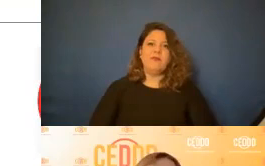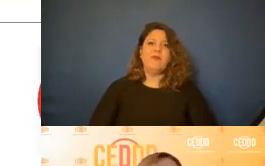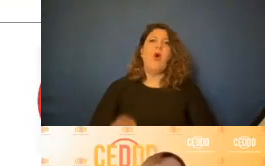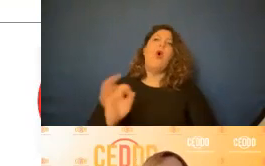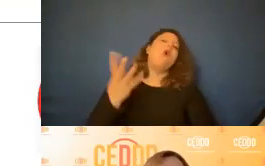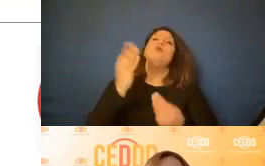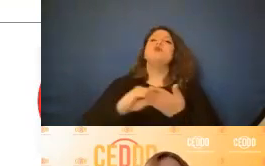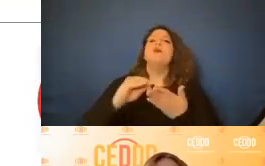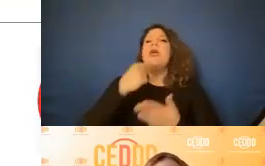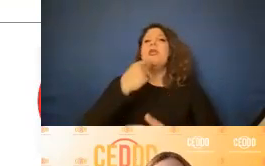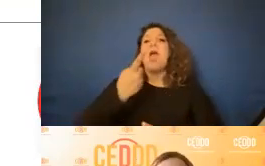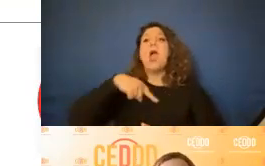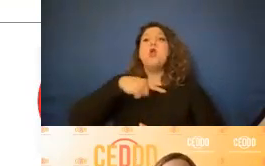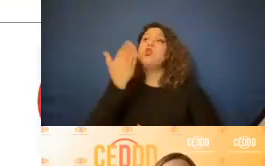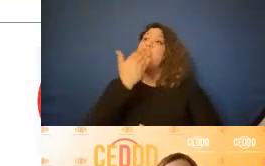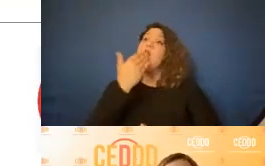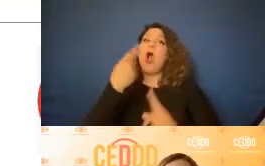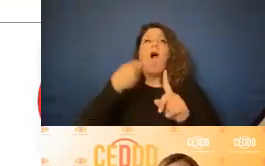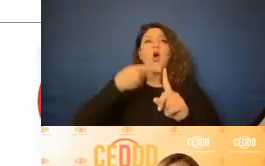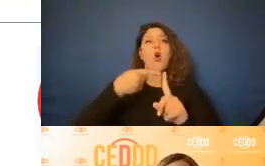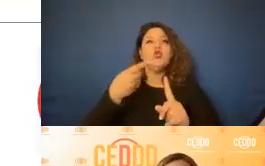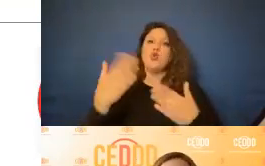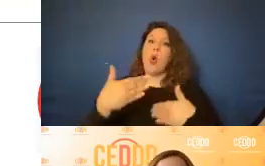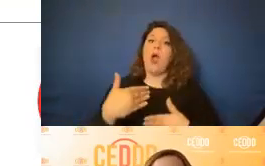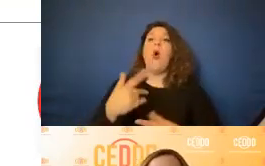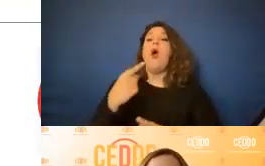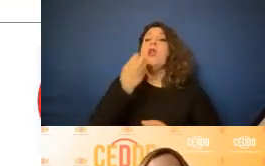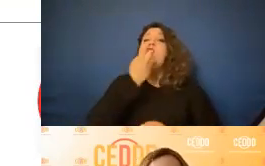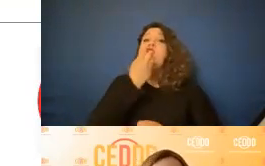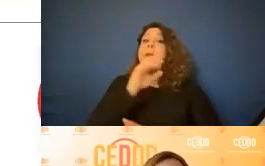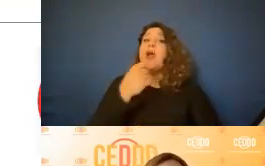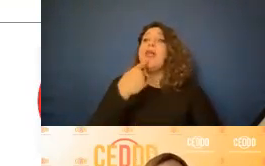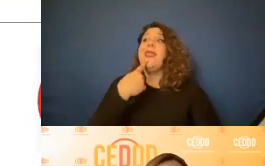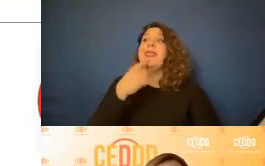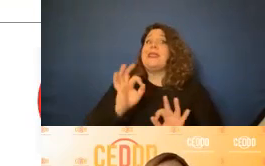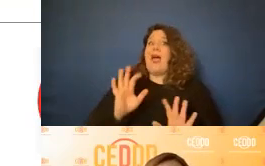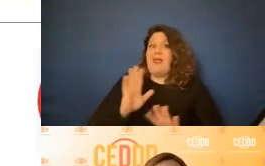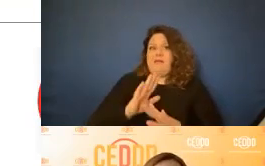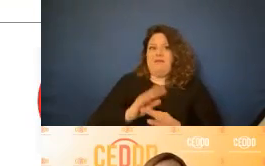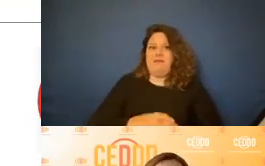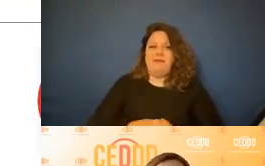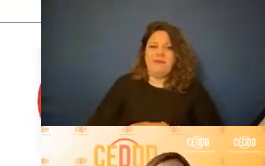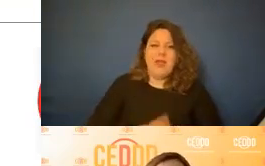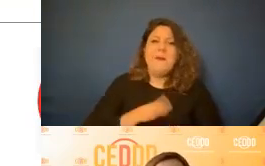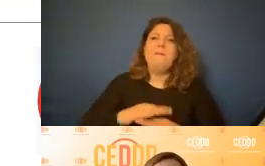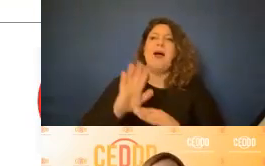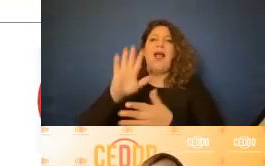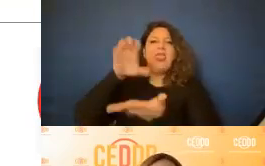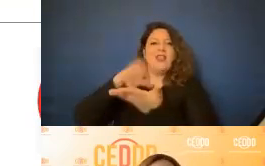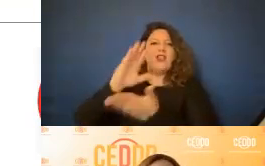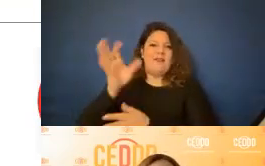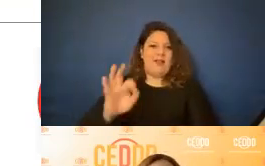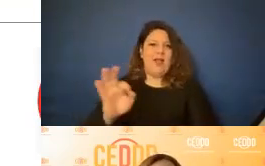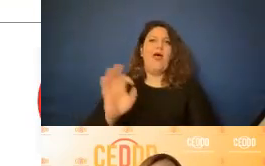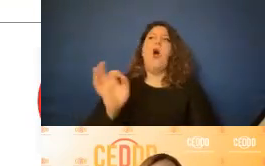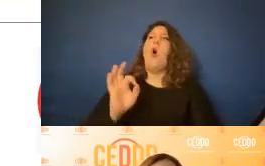acoso. Lo mejor es no decir nada para no dañar al centro. Las víctimas es que es una persona débil, enseguida se